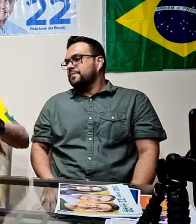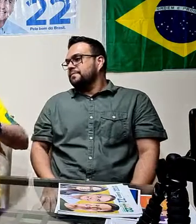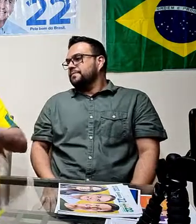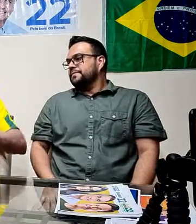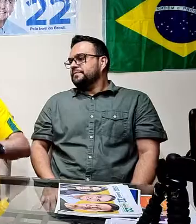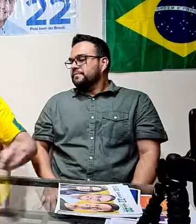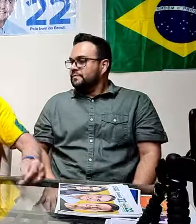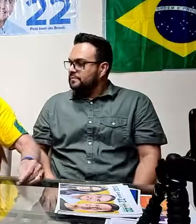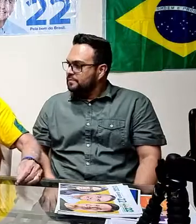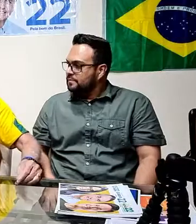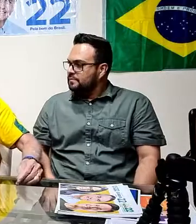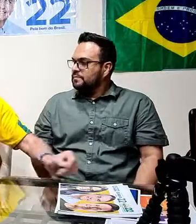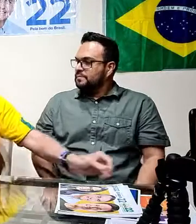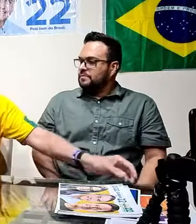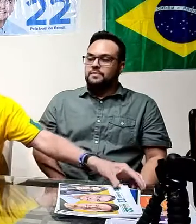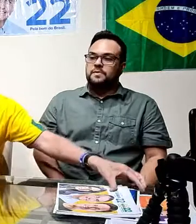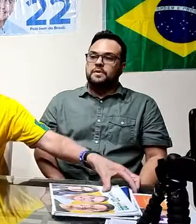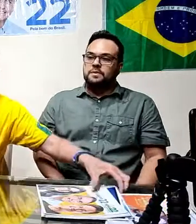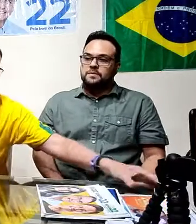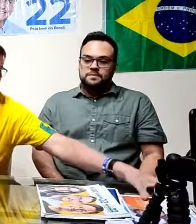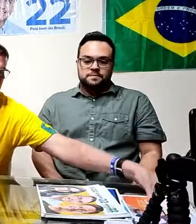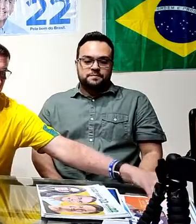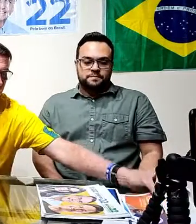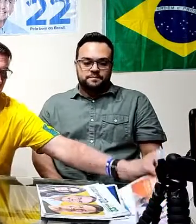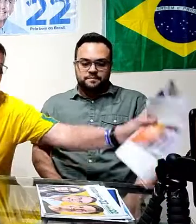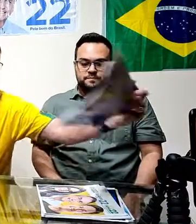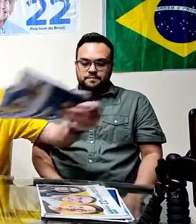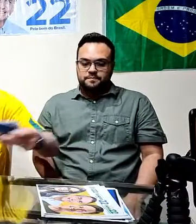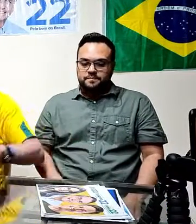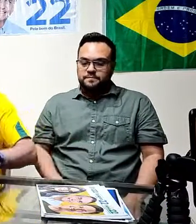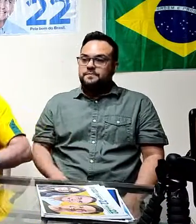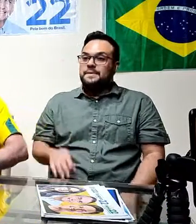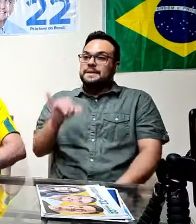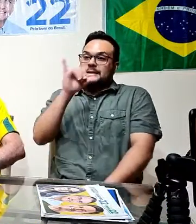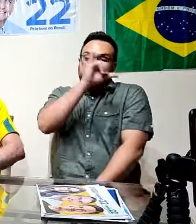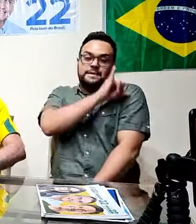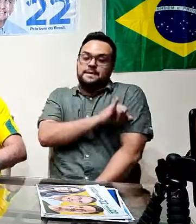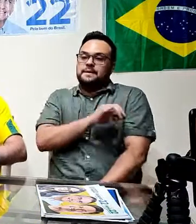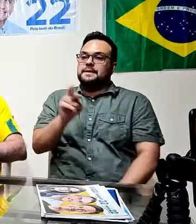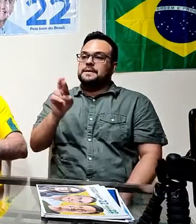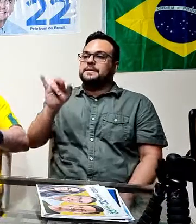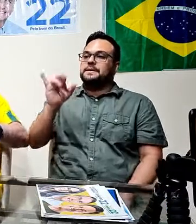Aí, pessoal, vamos lá. O nosso Rio de Janeiro,